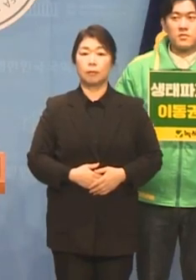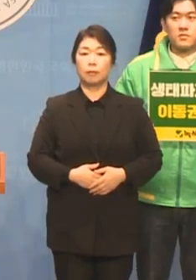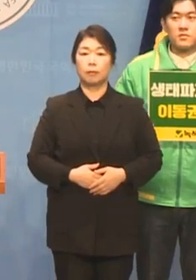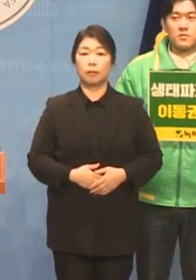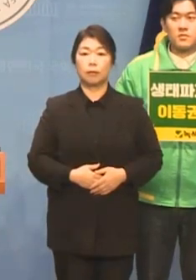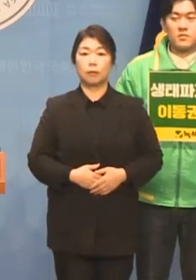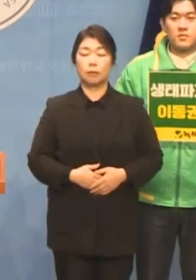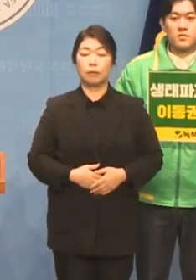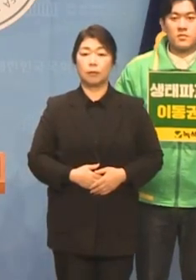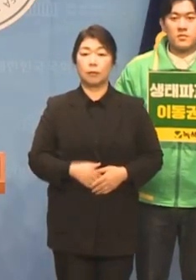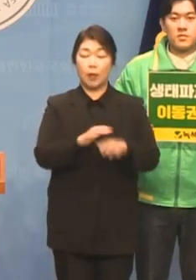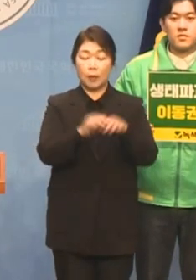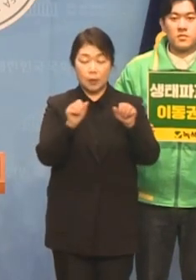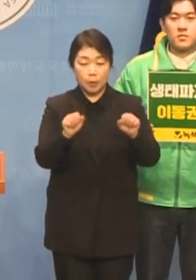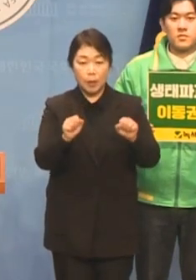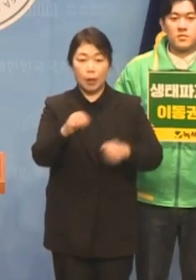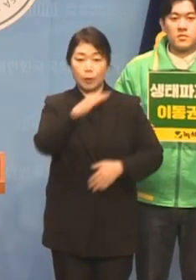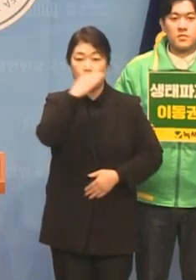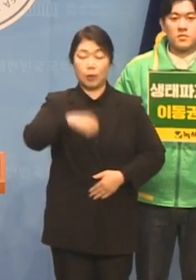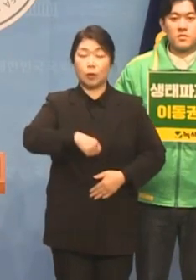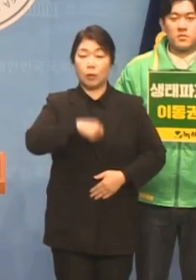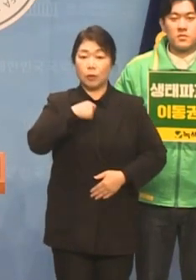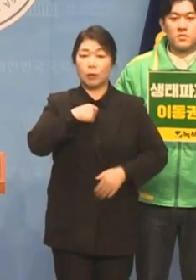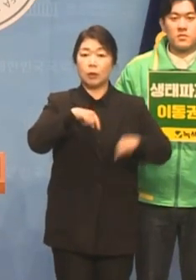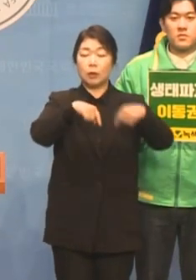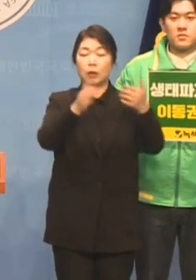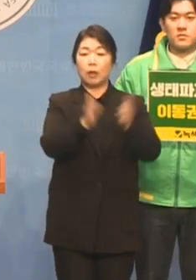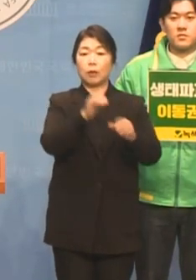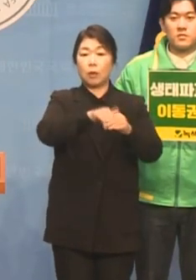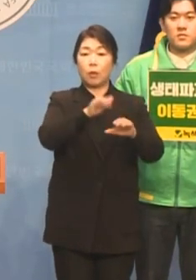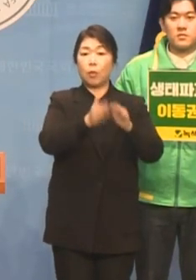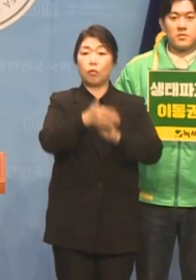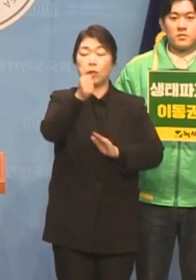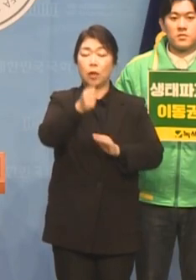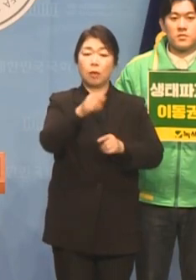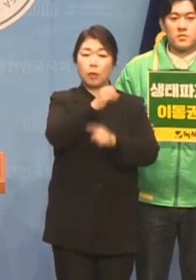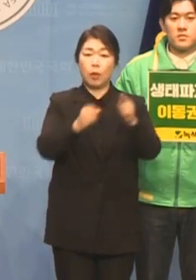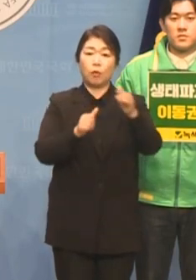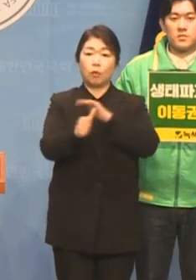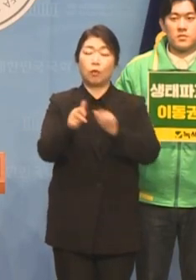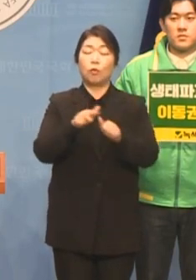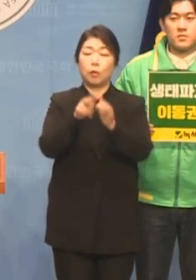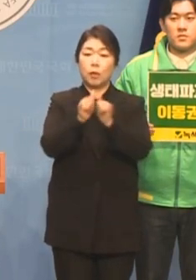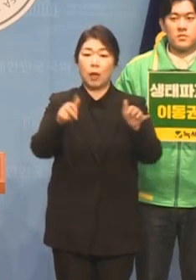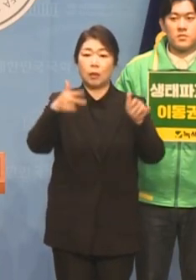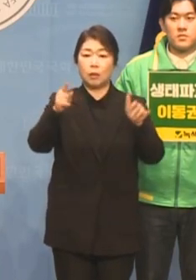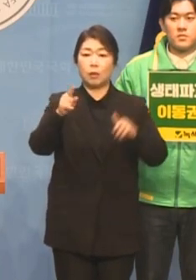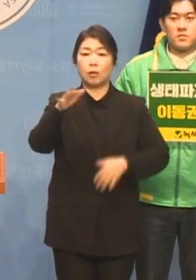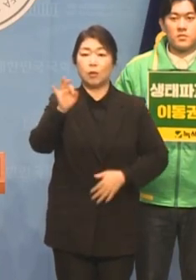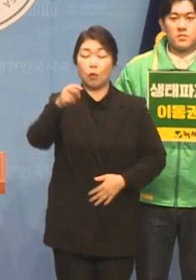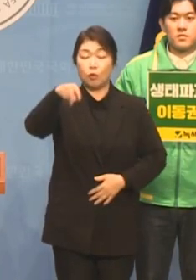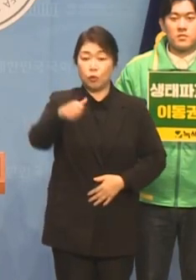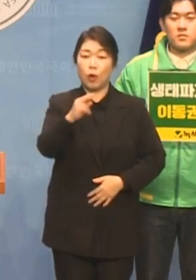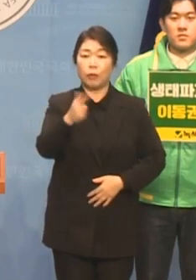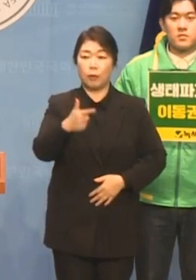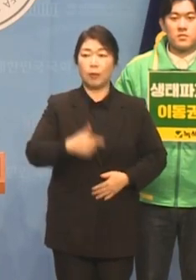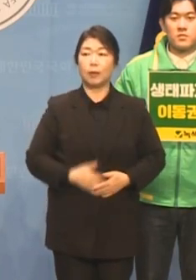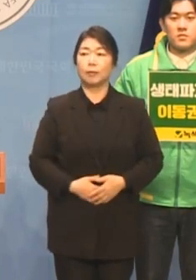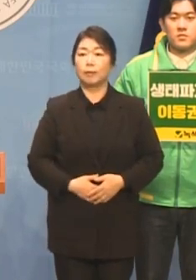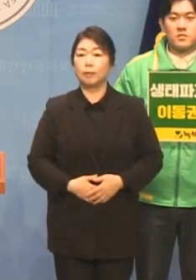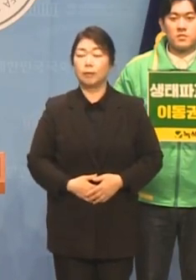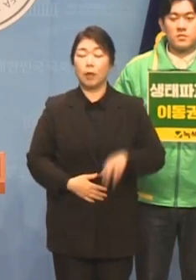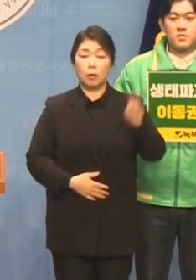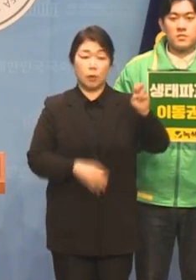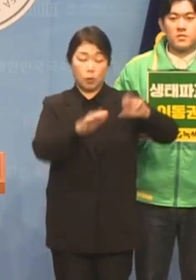주시겠습니다네 안녕하십니까 녹색 정의당 공동 선대 본부장이자 비례대표 후보 정원입니다 제 22대 총선에서 녹색